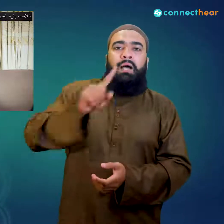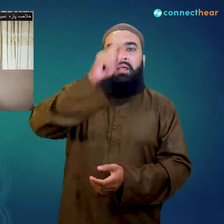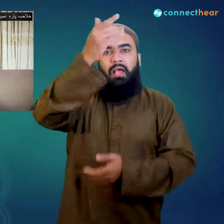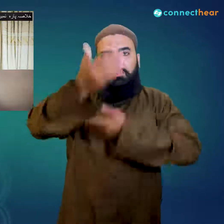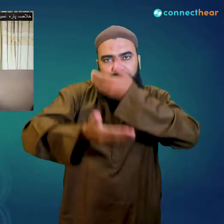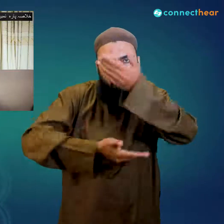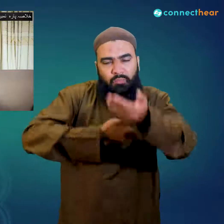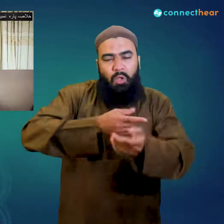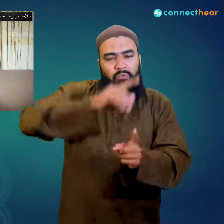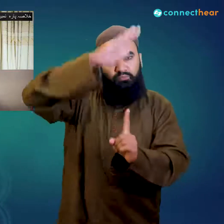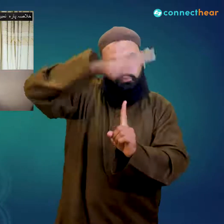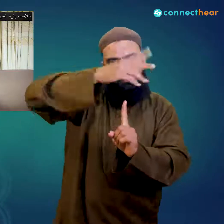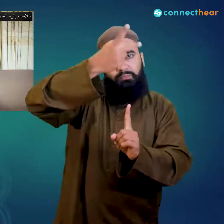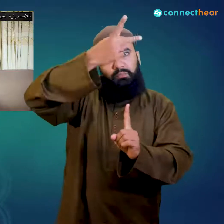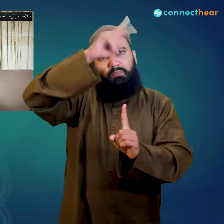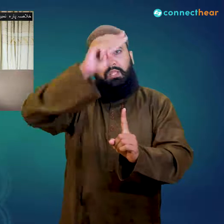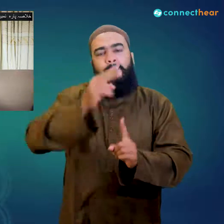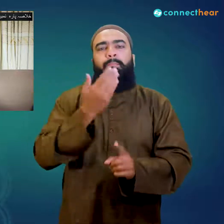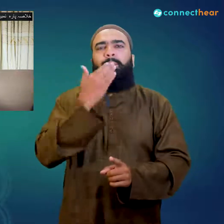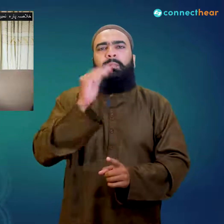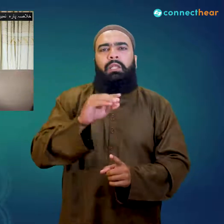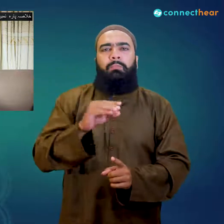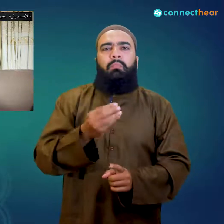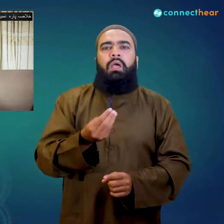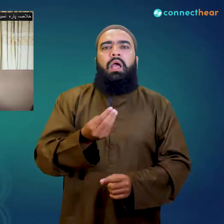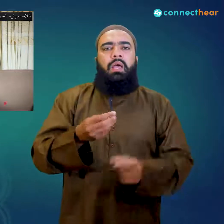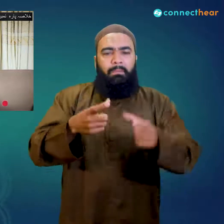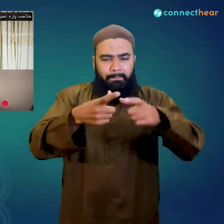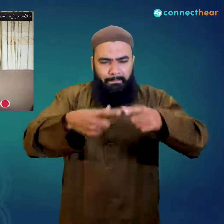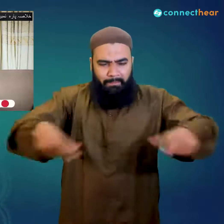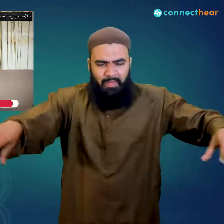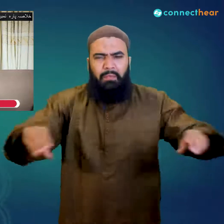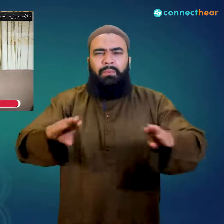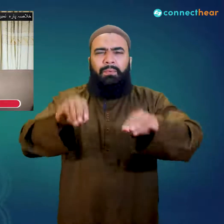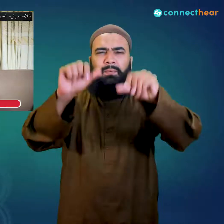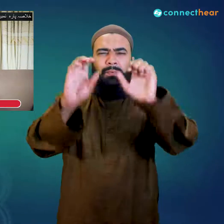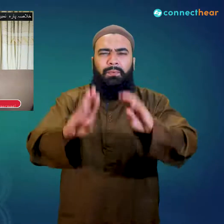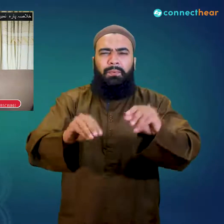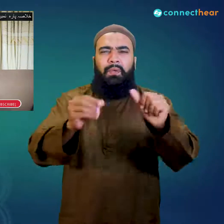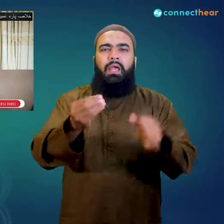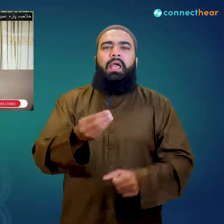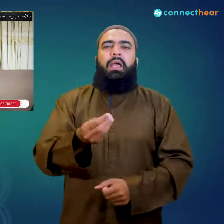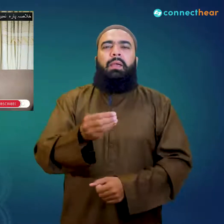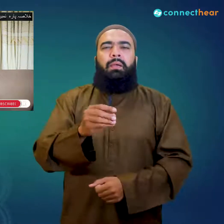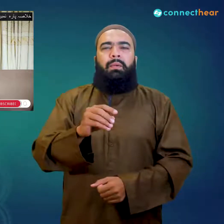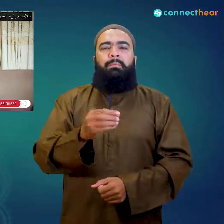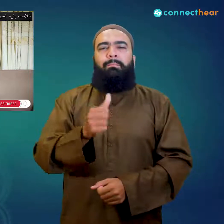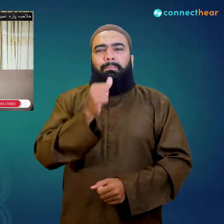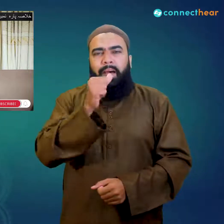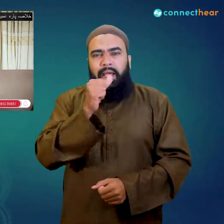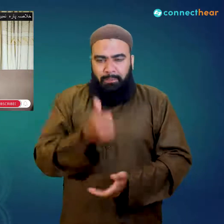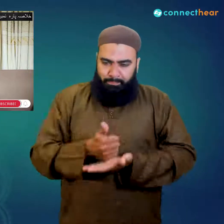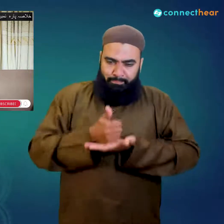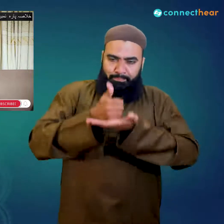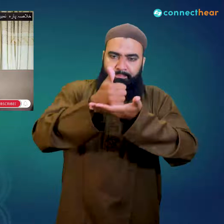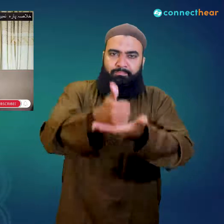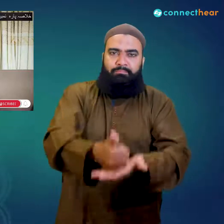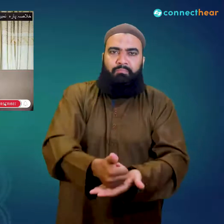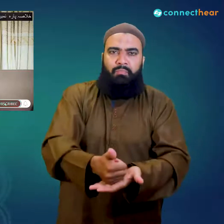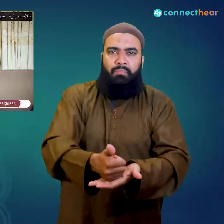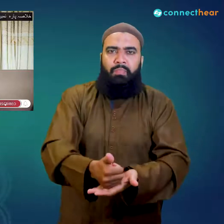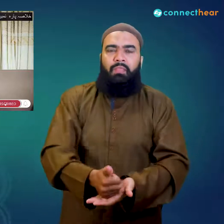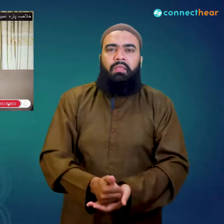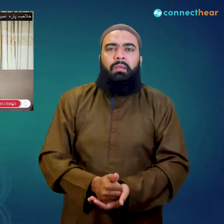کی طرف سے بڑی نعمتیں ہوئیں، جن میں مشہور وادی تیہ کے اندر ان کا موجود ہونا، اور ایک پتھر سے پانی کے چشموں کا جاری ہو